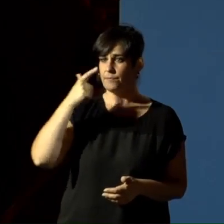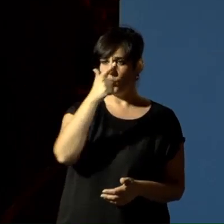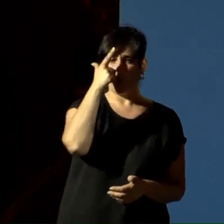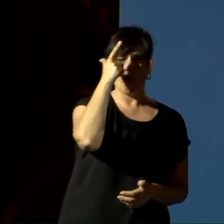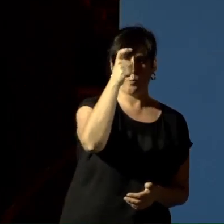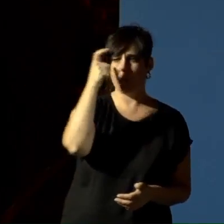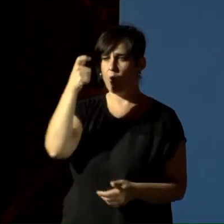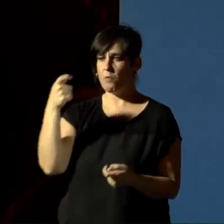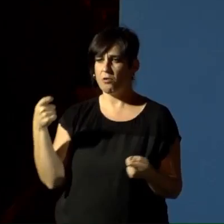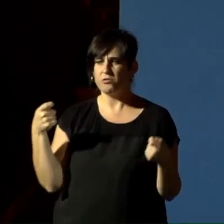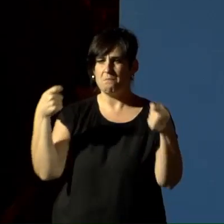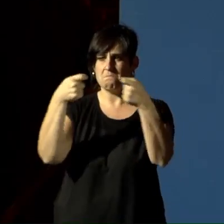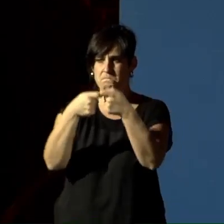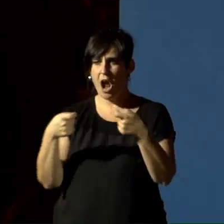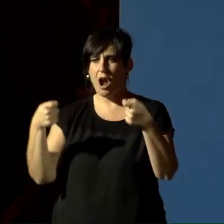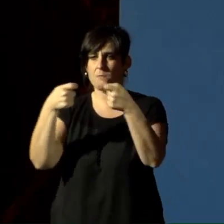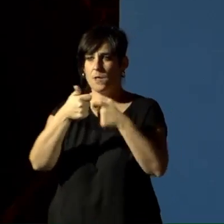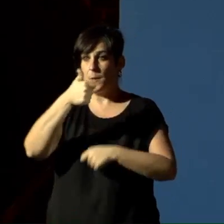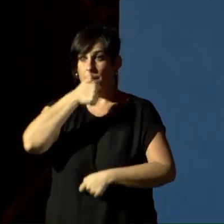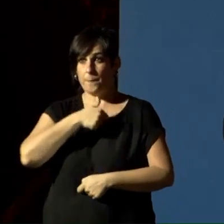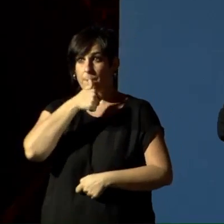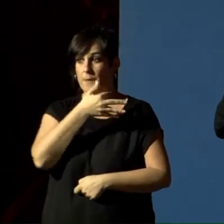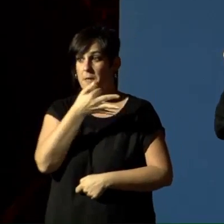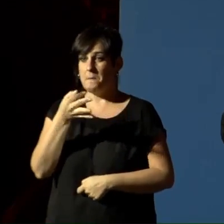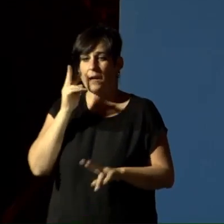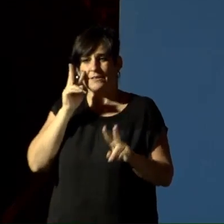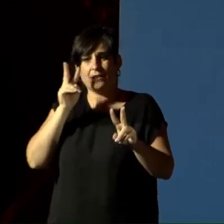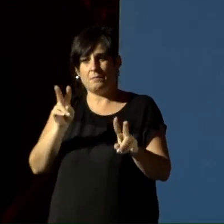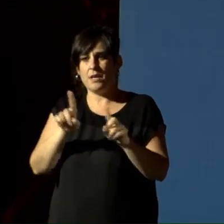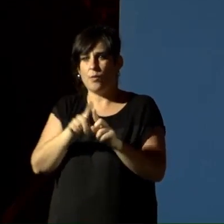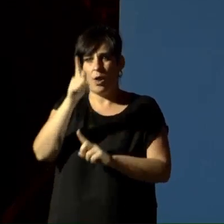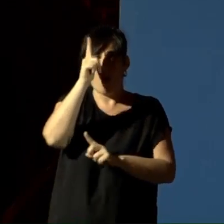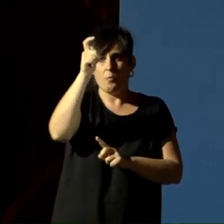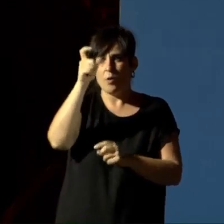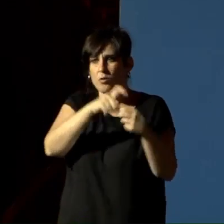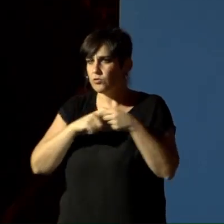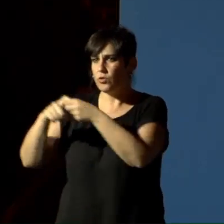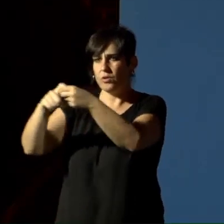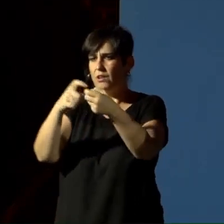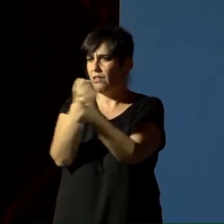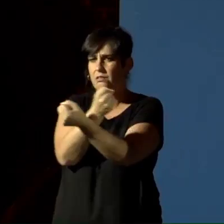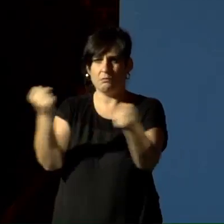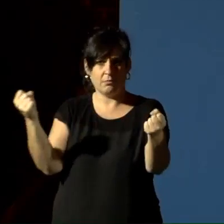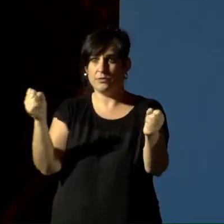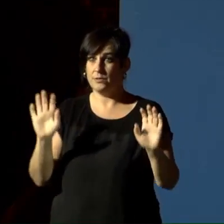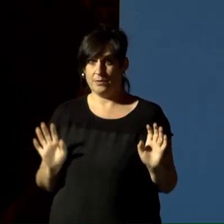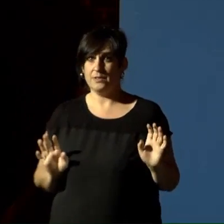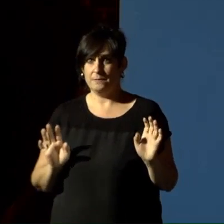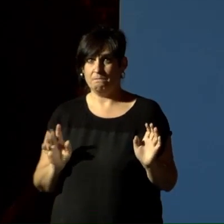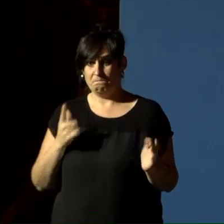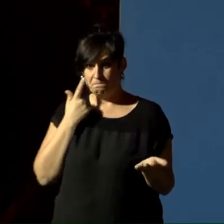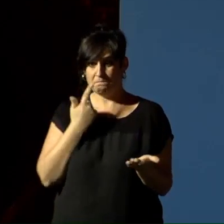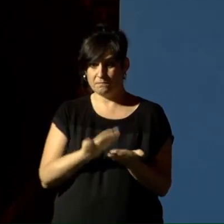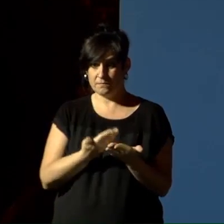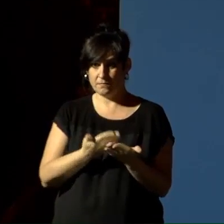e de invalidar a idea de que non é posible a solidaridade ou o encontro entre os povos, como se fixo aquí, hai